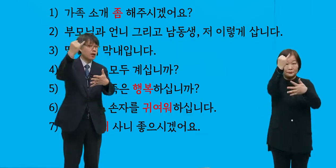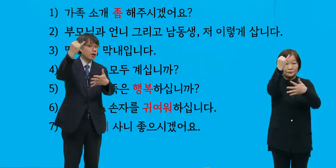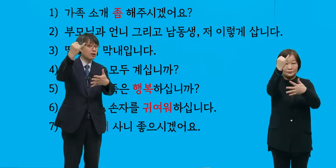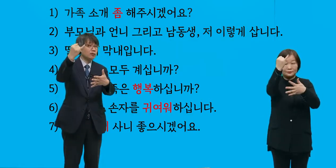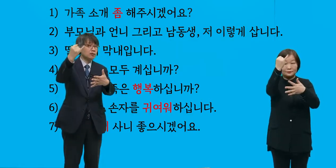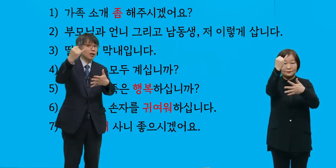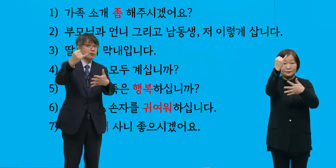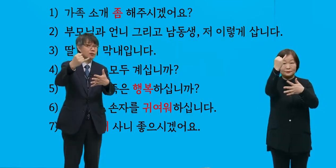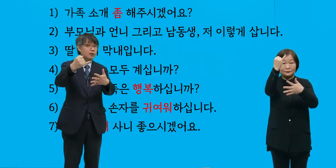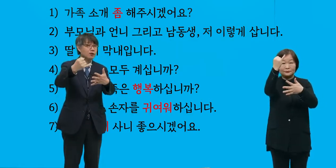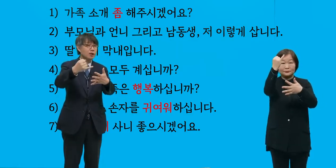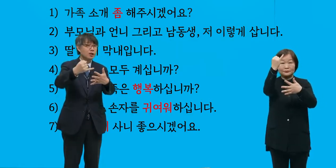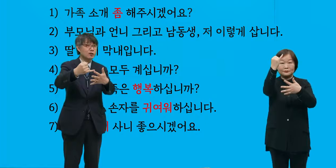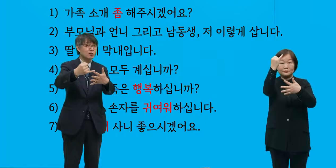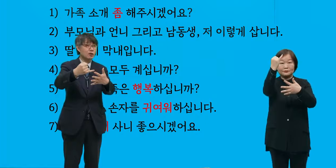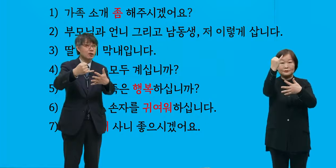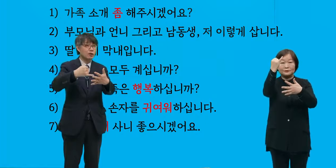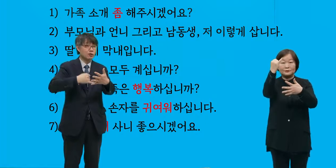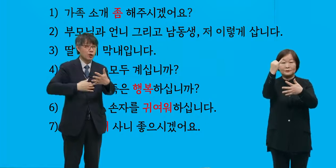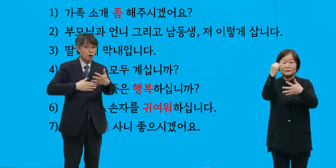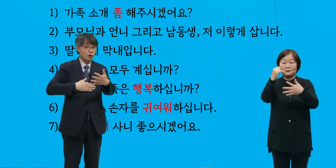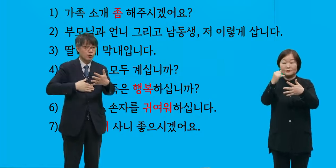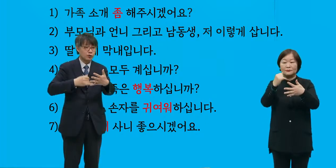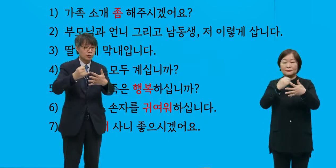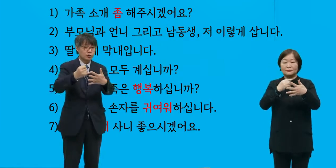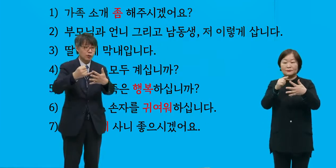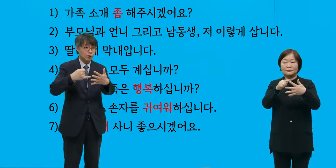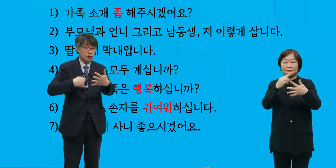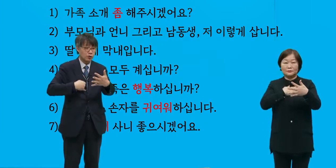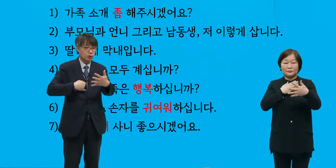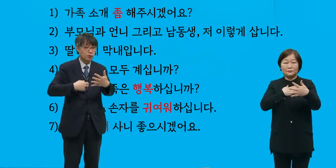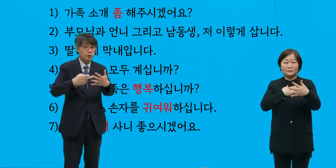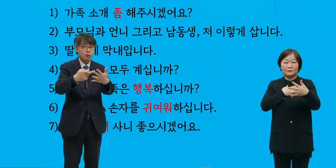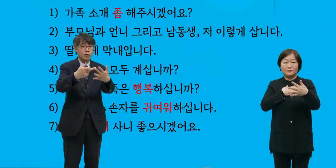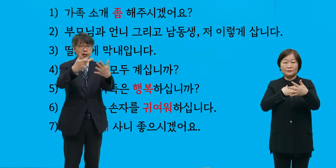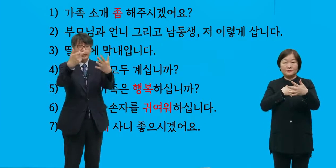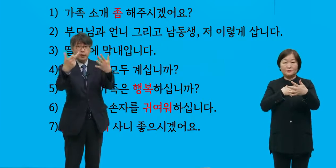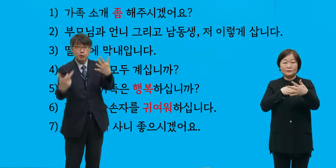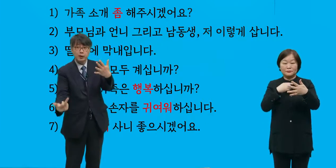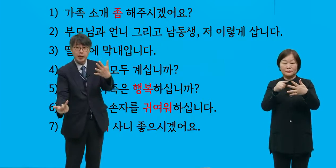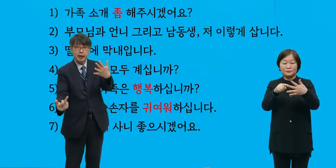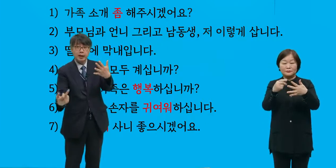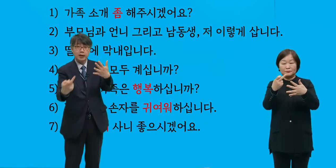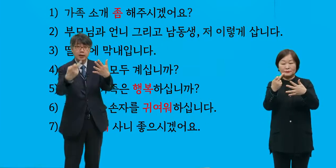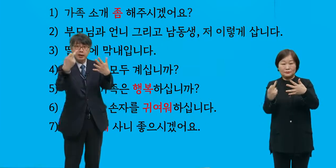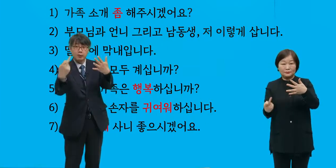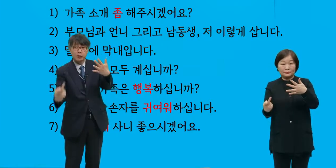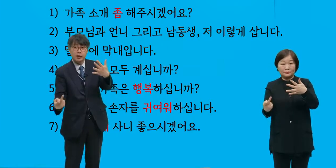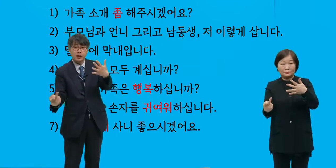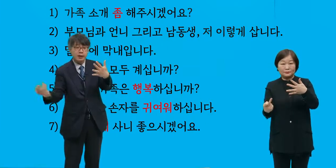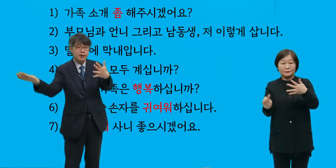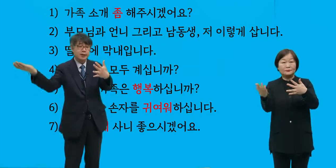언니니까 저는 여성이겠죠. 저 그리고 남동생에